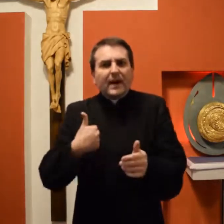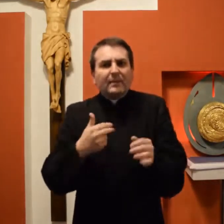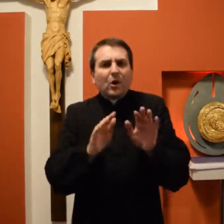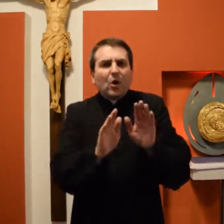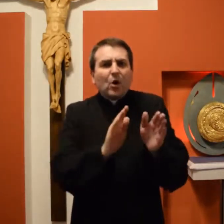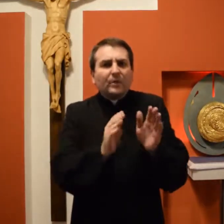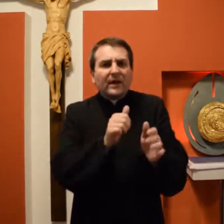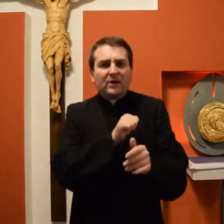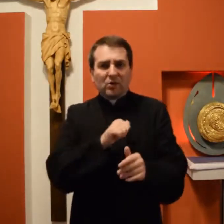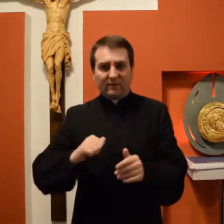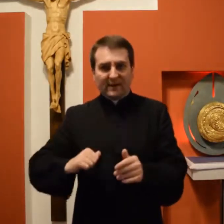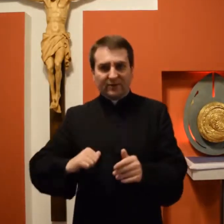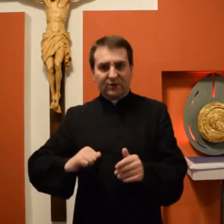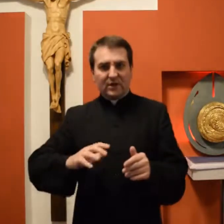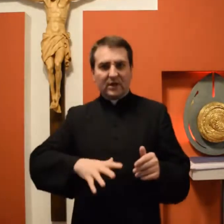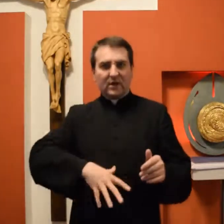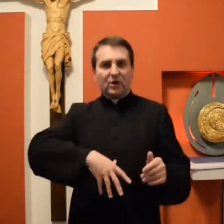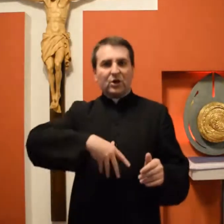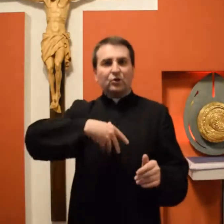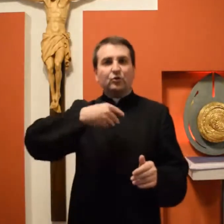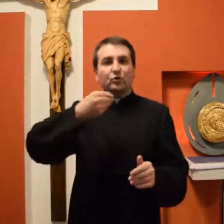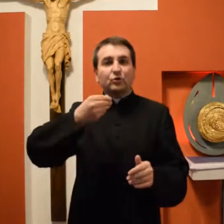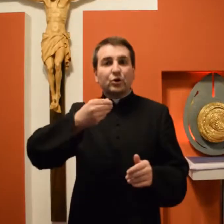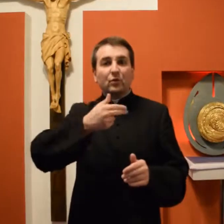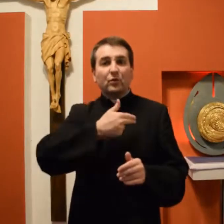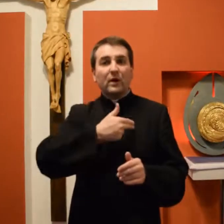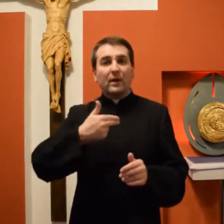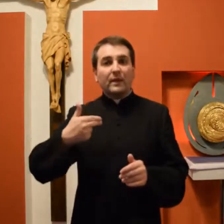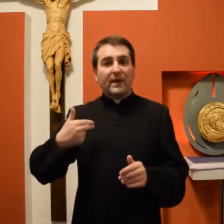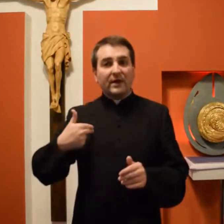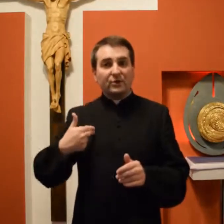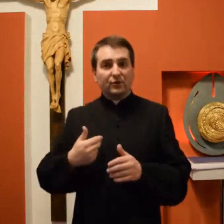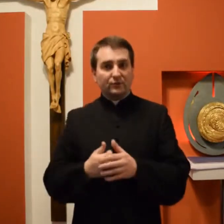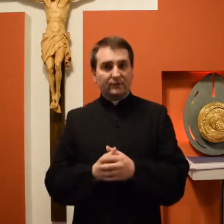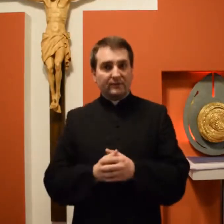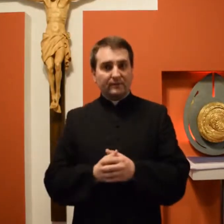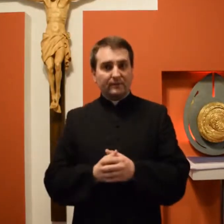nam opiekować się duszą naszą.